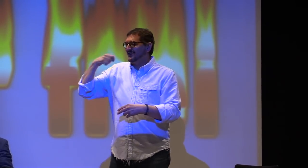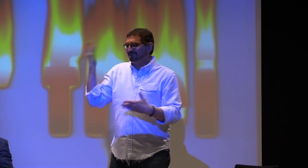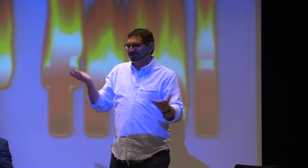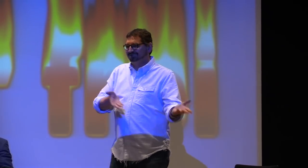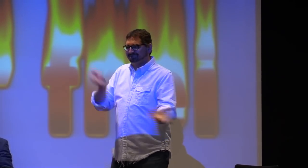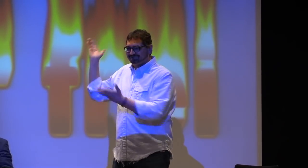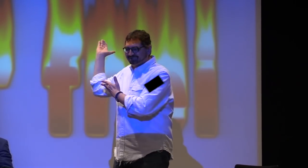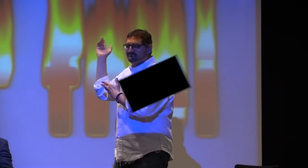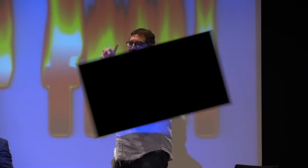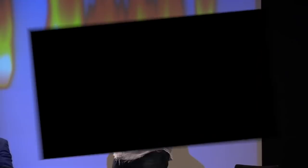So, und für die...